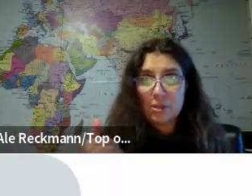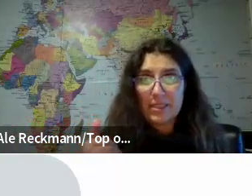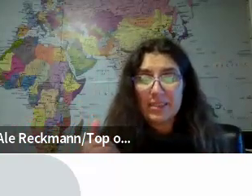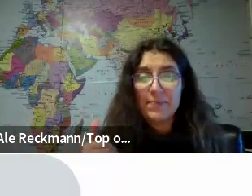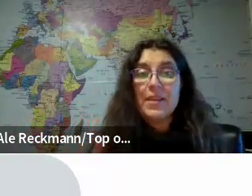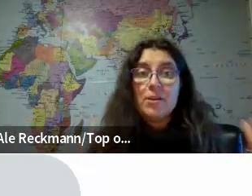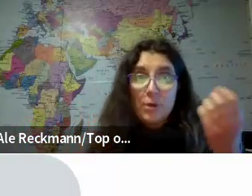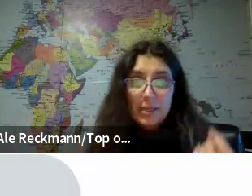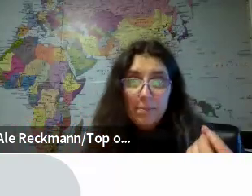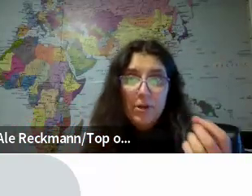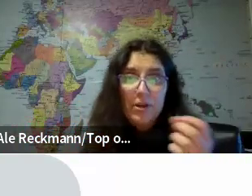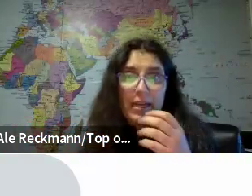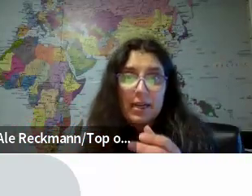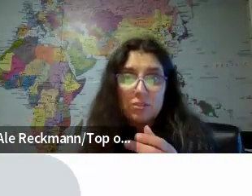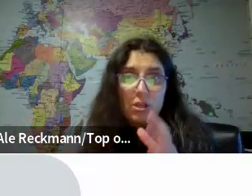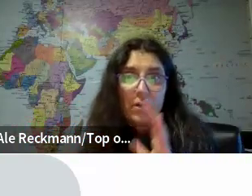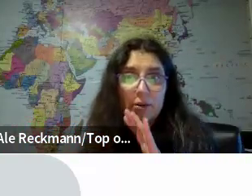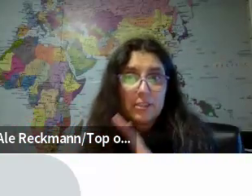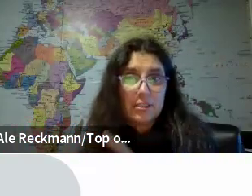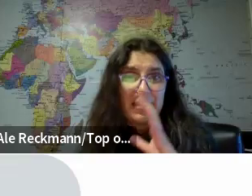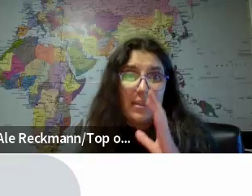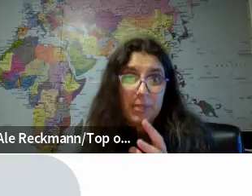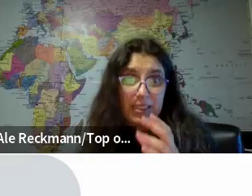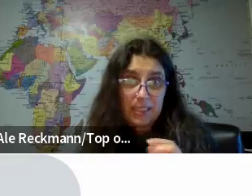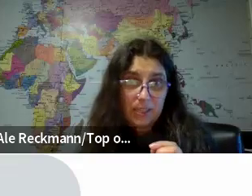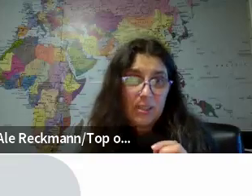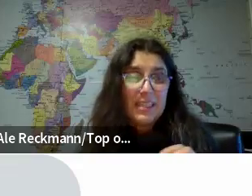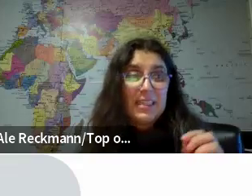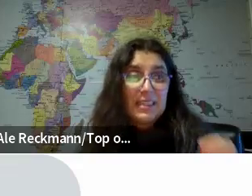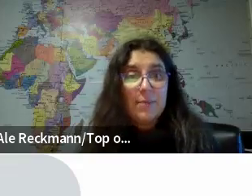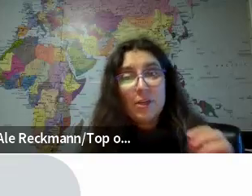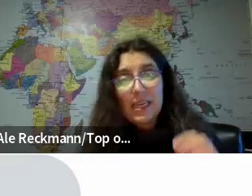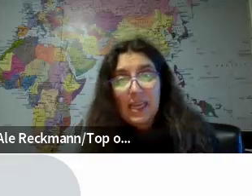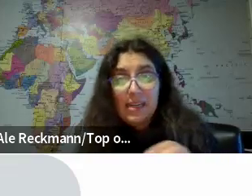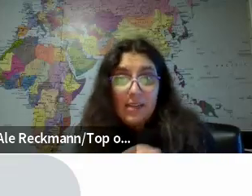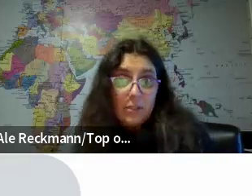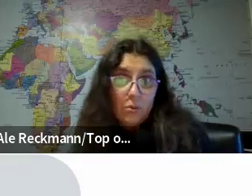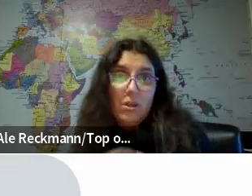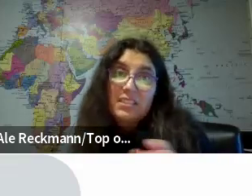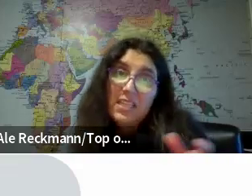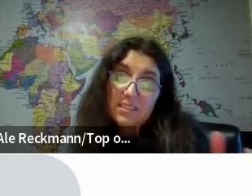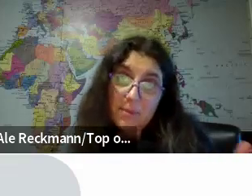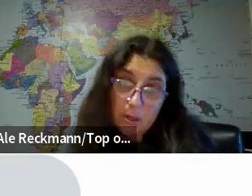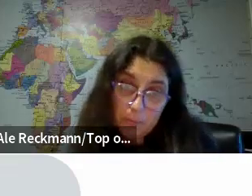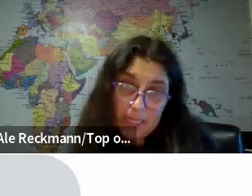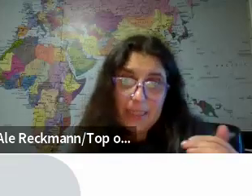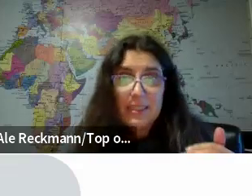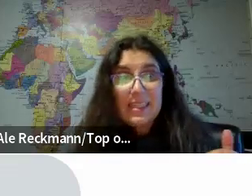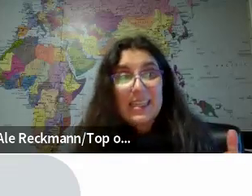cierto?, anteriormente. Por ejemplo, en el caso de un cargo de asistente administrativo, tenemos que el nivel de estudio es enseñanza media completa,